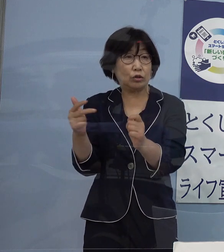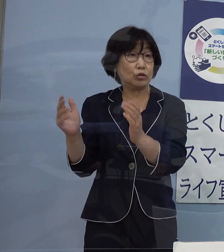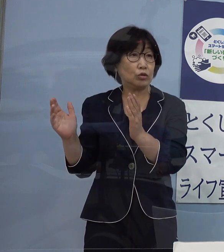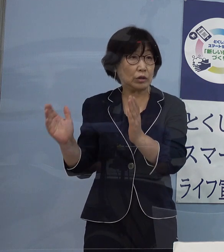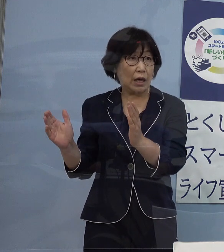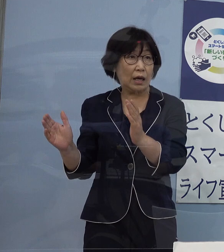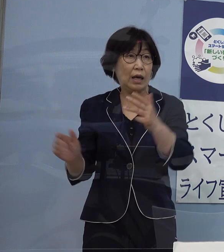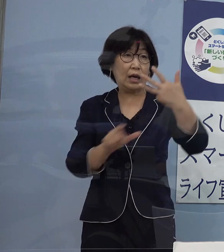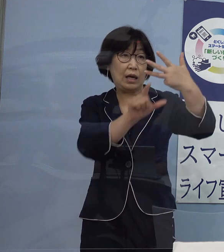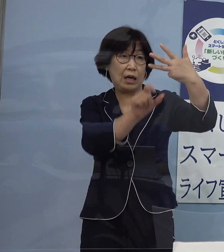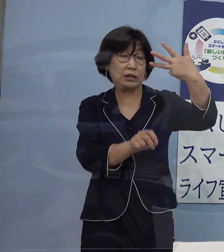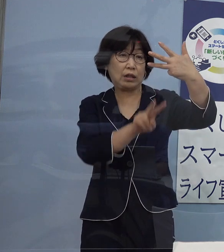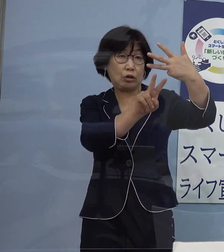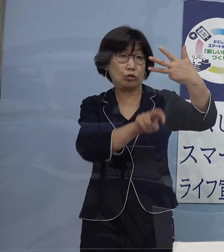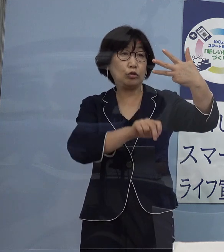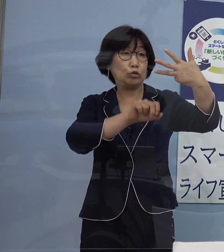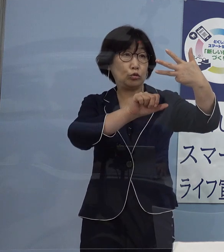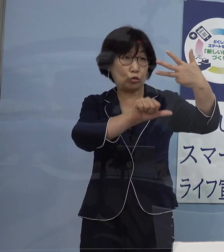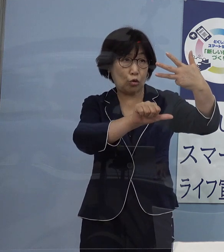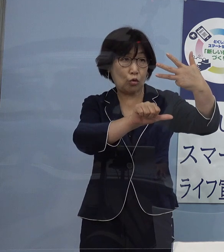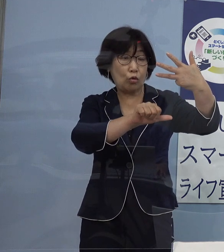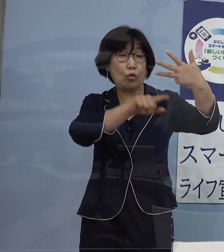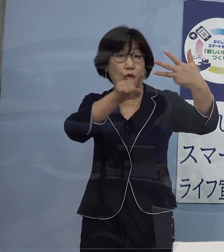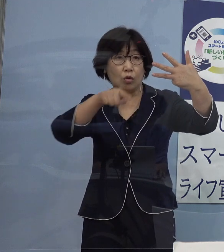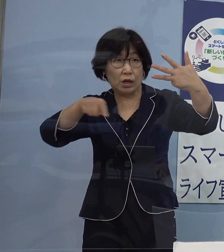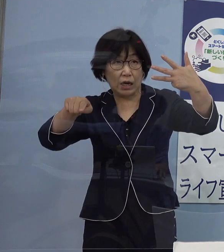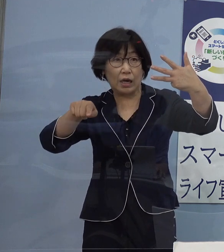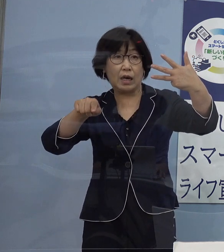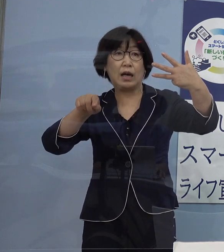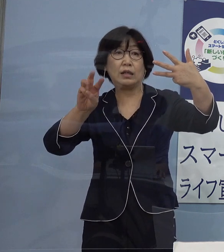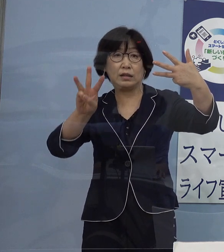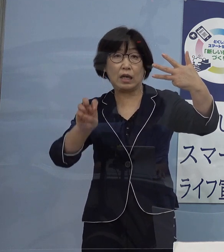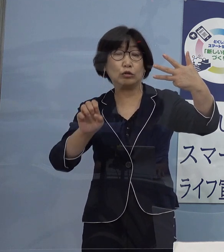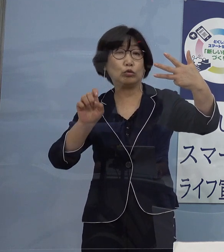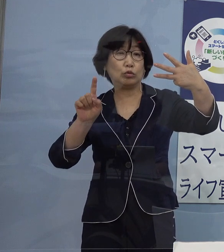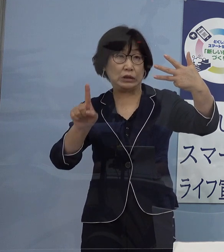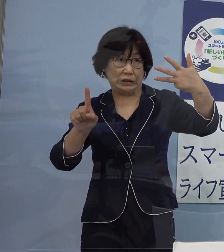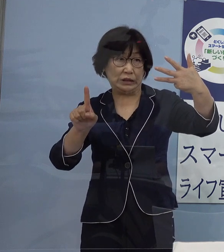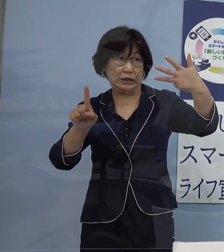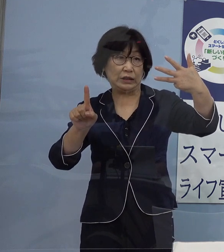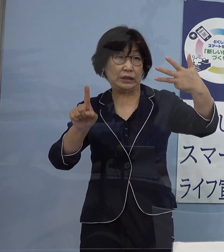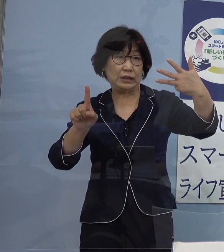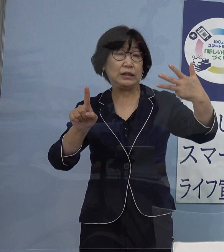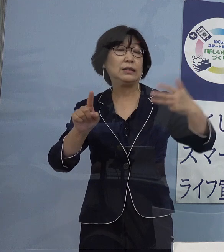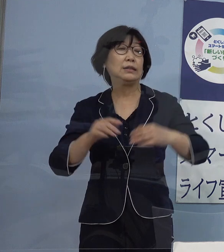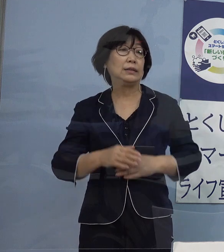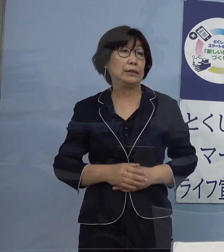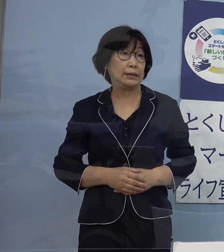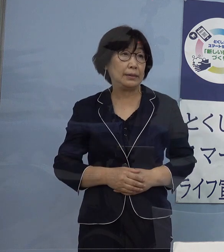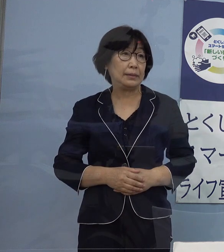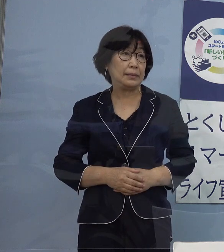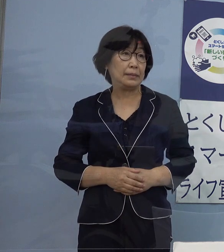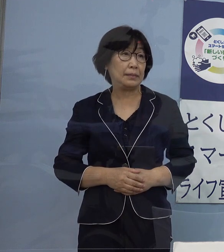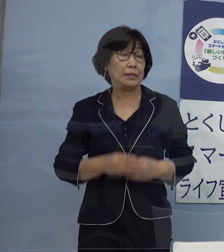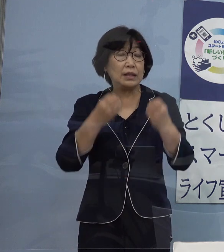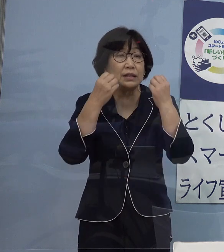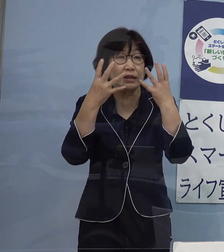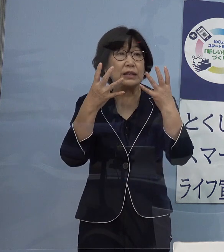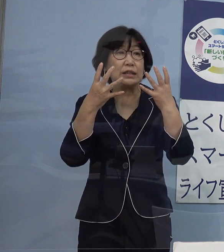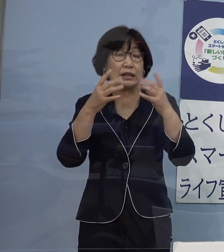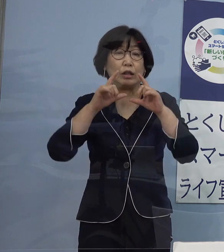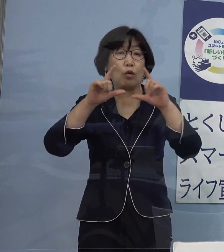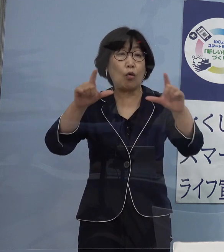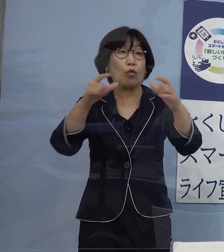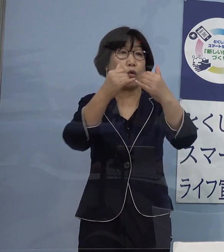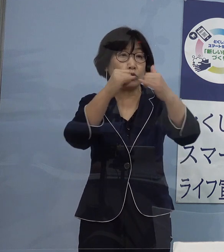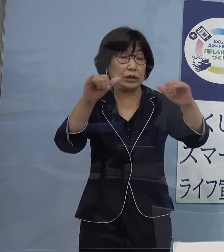は8月の25日から8月の31日となりますが、新規報告者